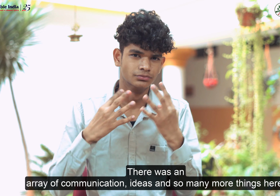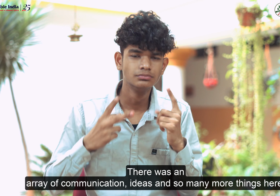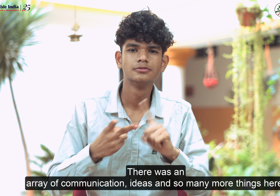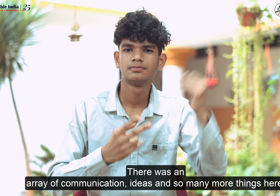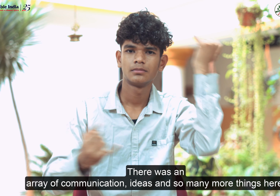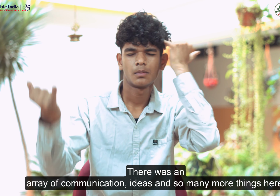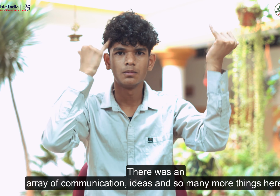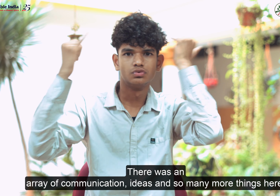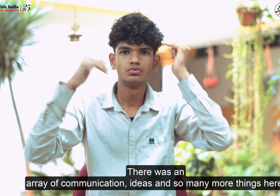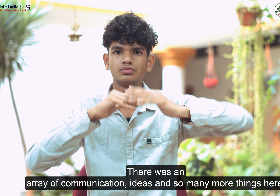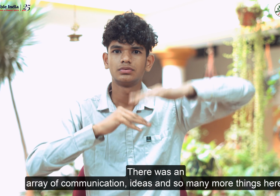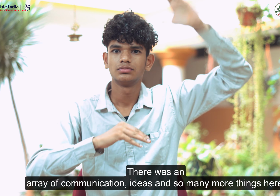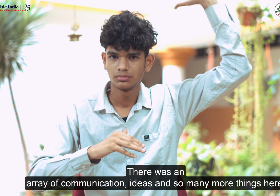MBTI, मायर्स ब्रिग्स टाइप इंडिकेटर और कई अन्य विषयों के बारे में गहन जानकारी मिली। इस कैंप का